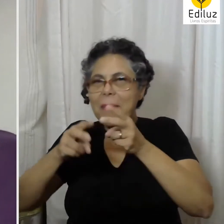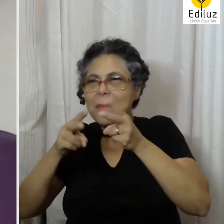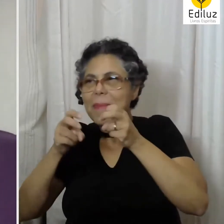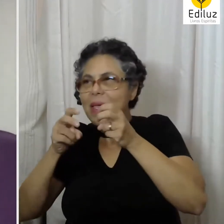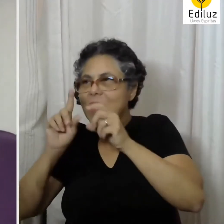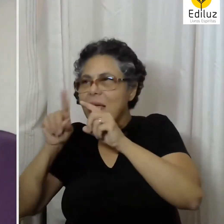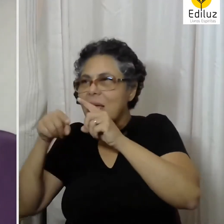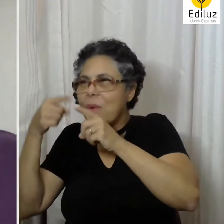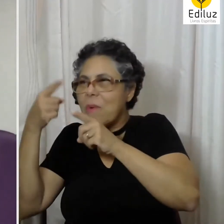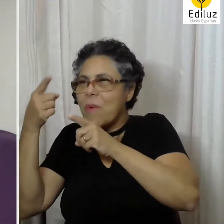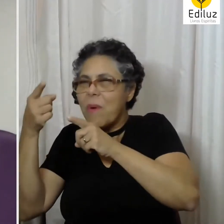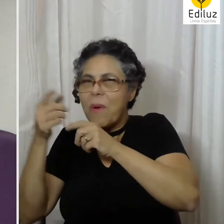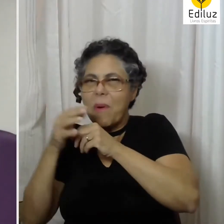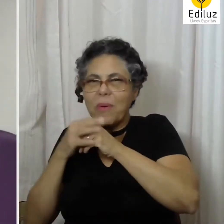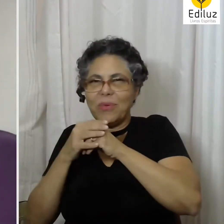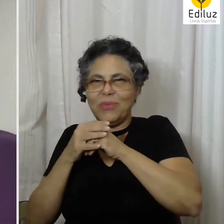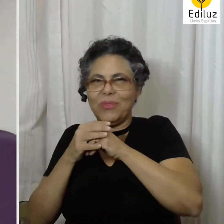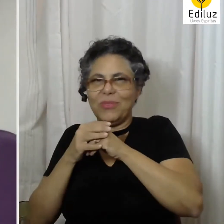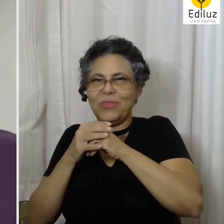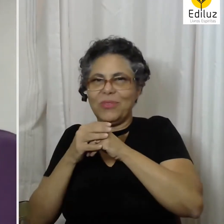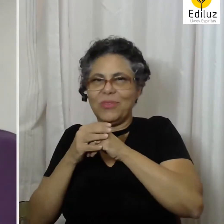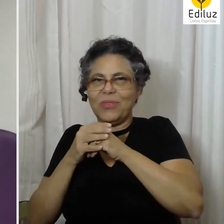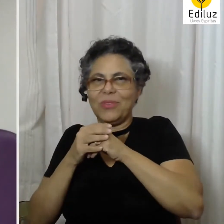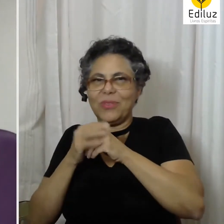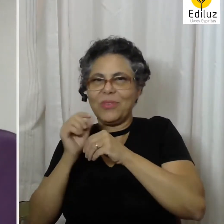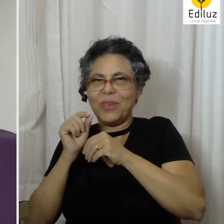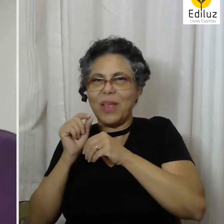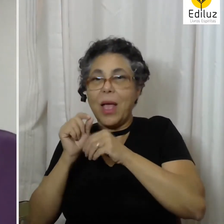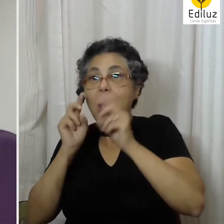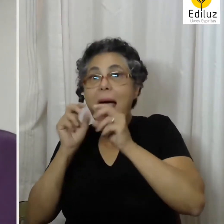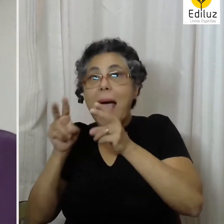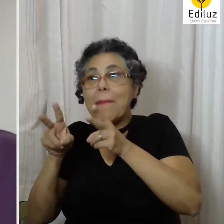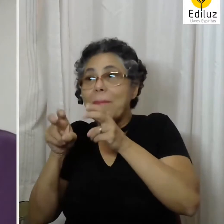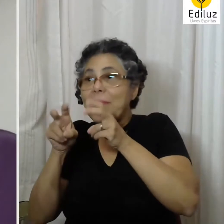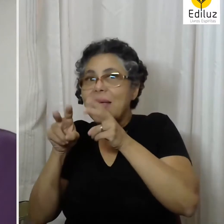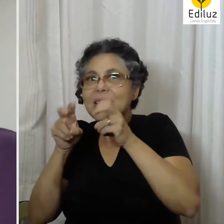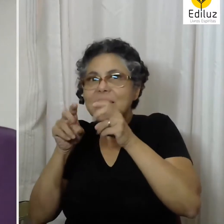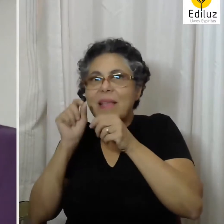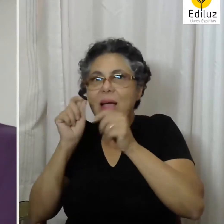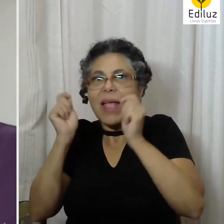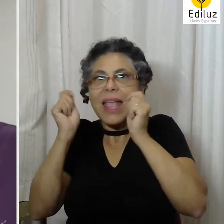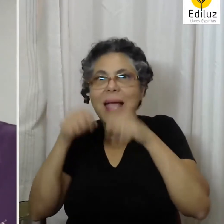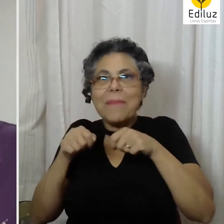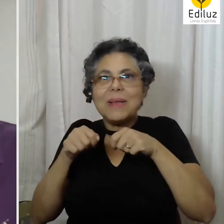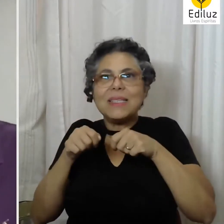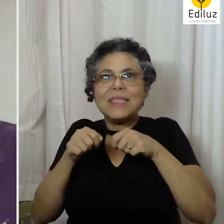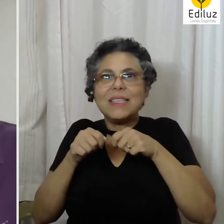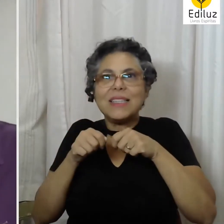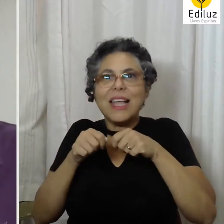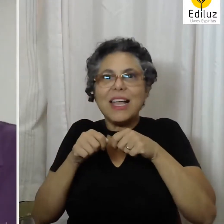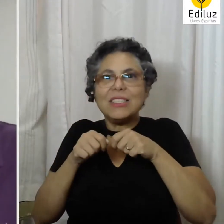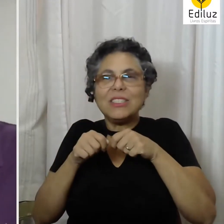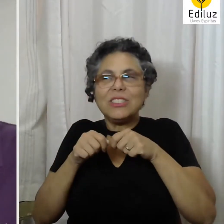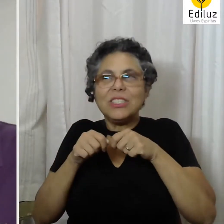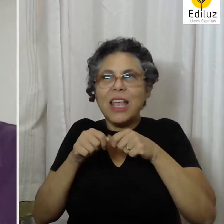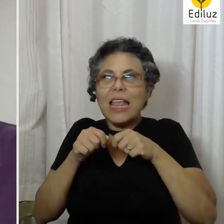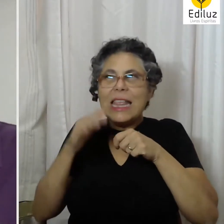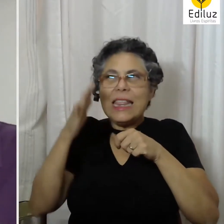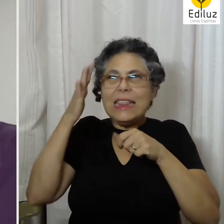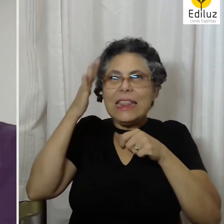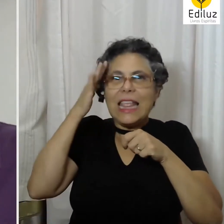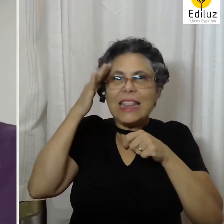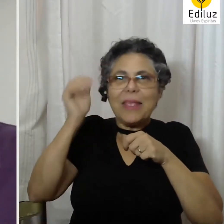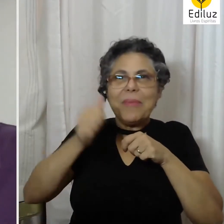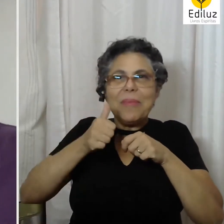perceptiva, em que a percepção é a capacidade de captar as coisas